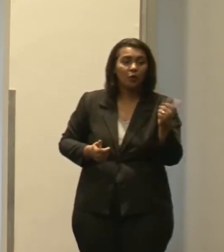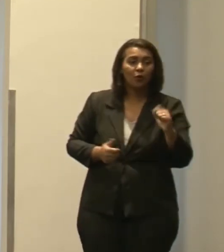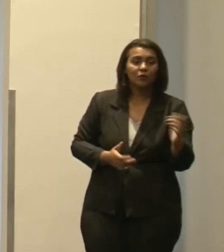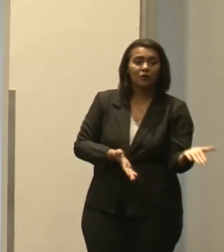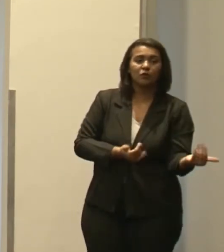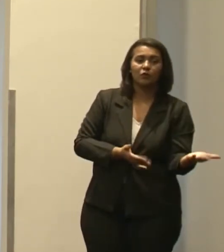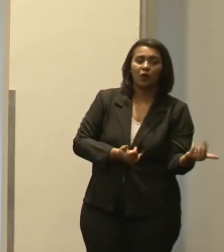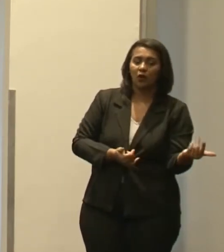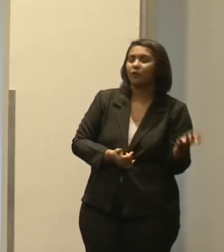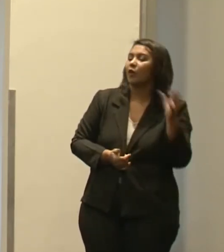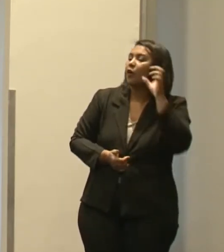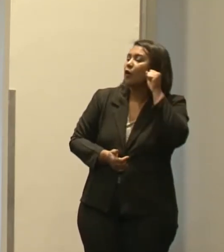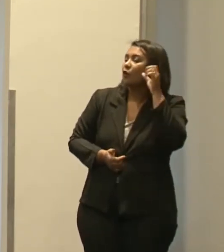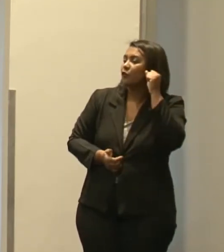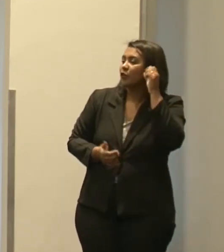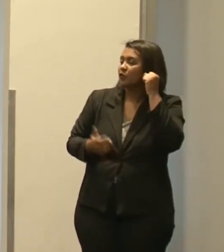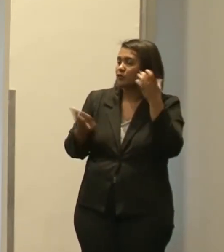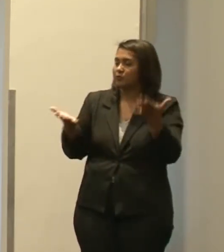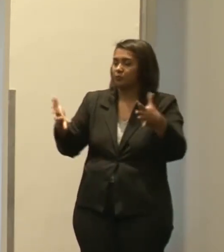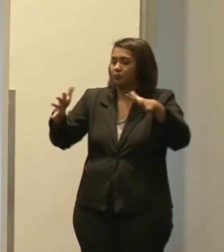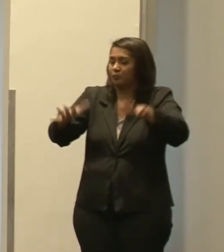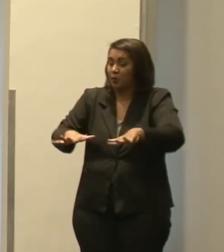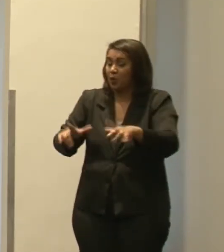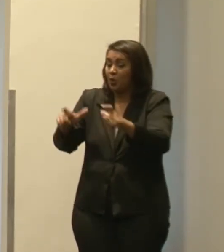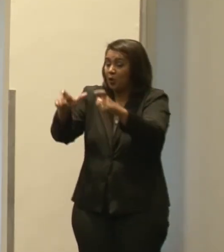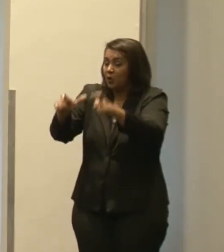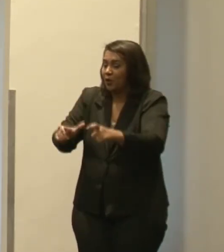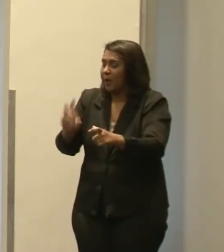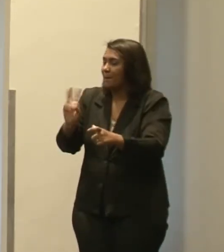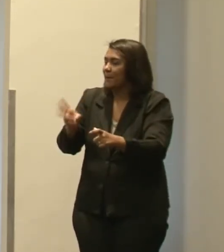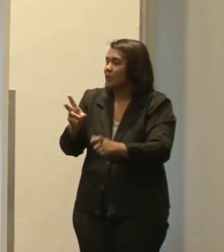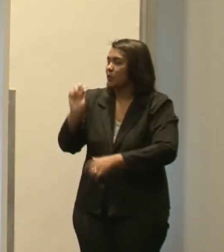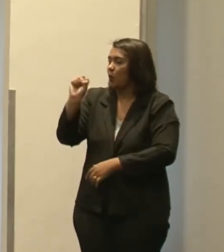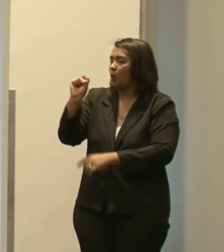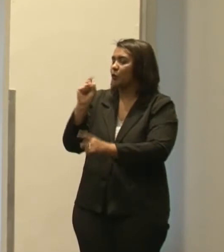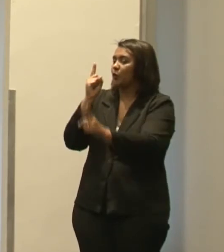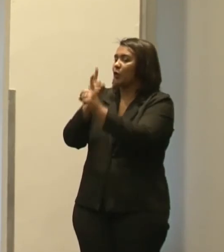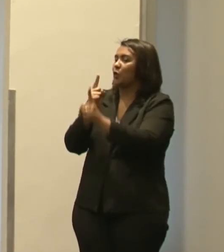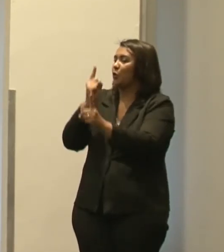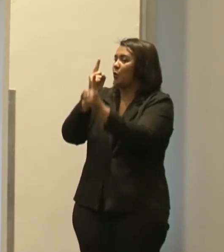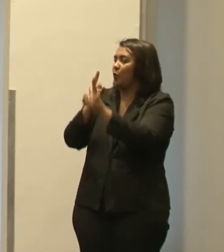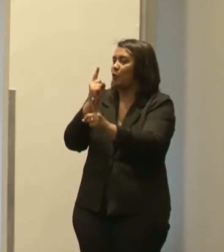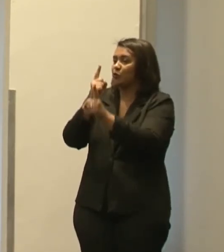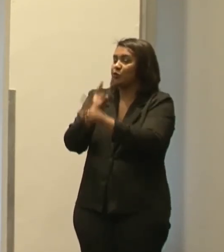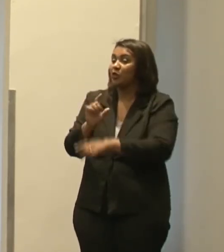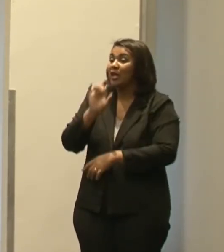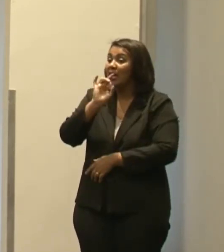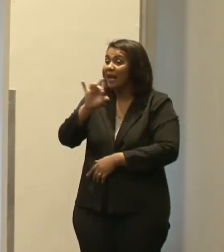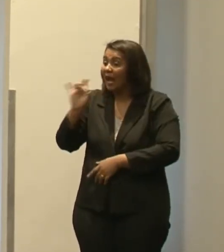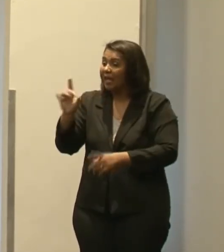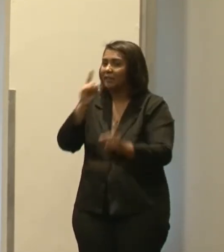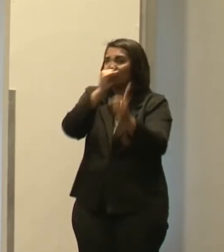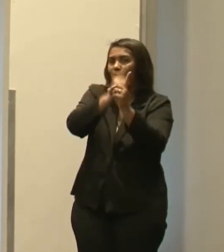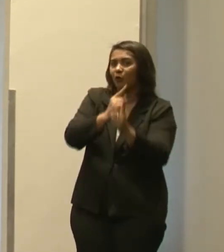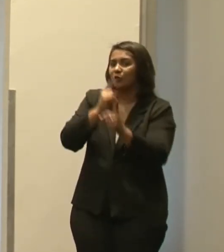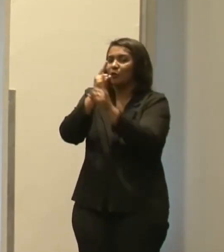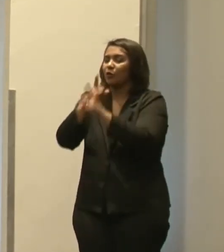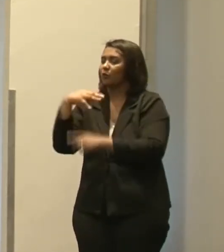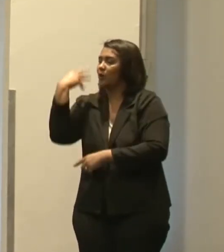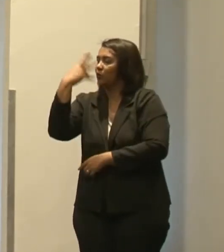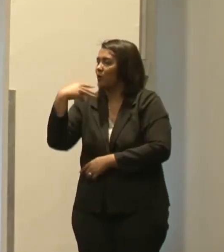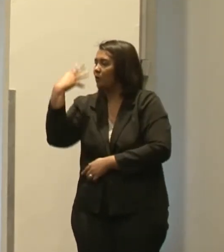ouvintes reunidos no mesmo espaço, né, em 8 encontros, cada encontro 4 horas,